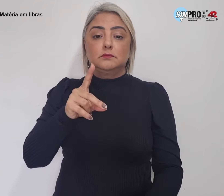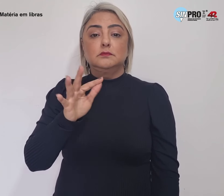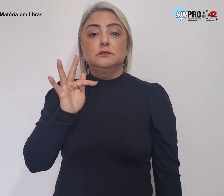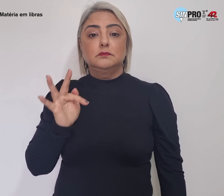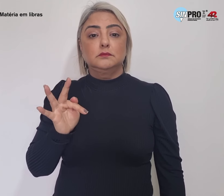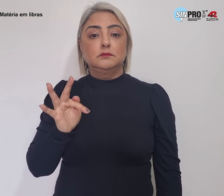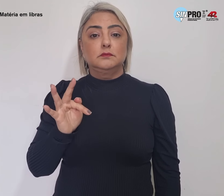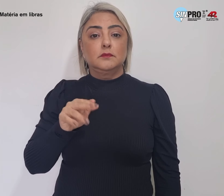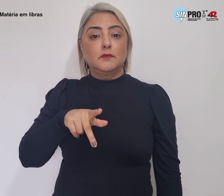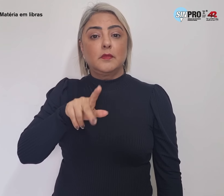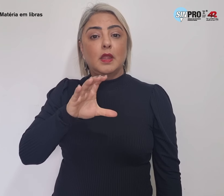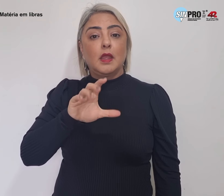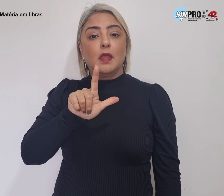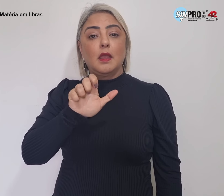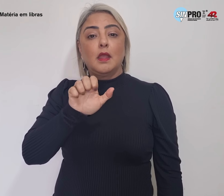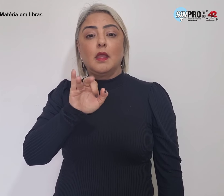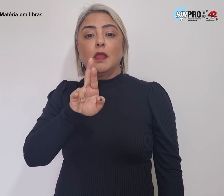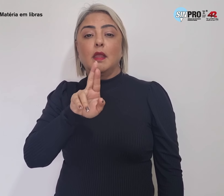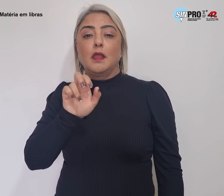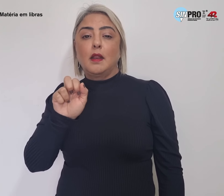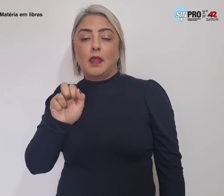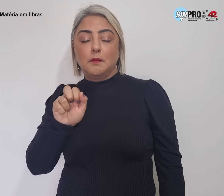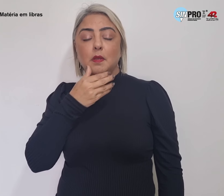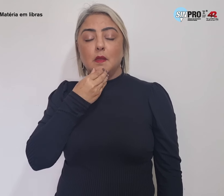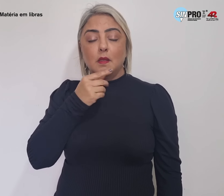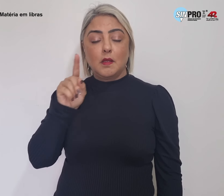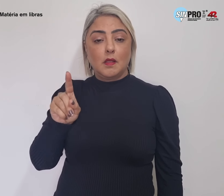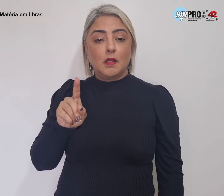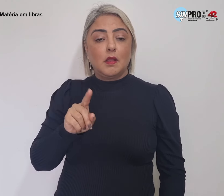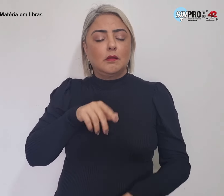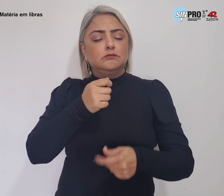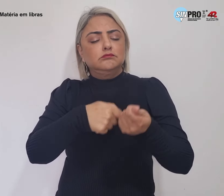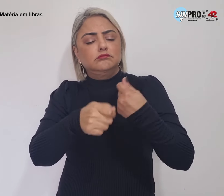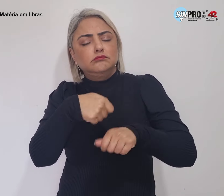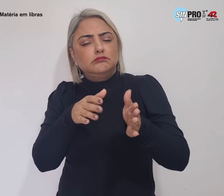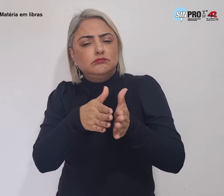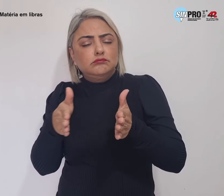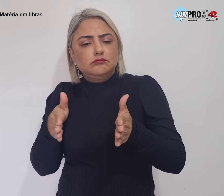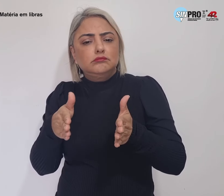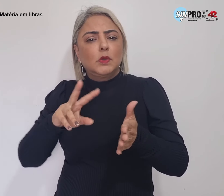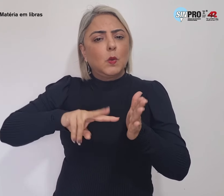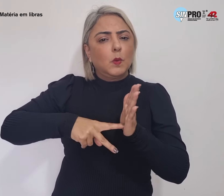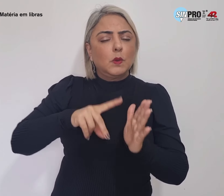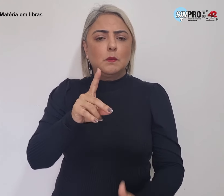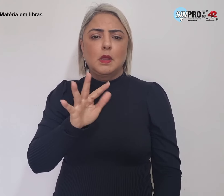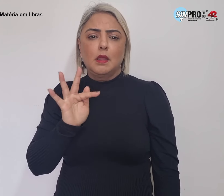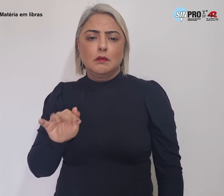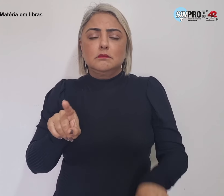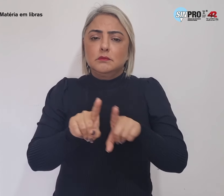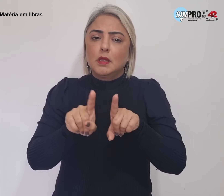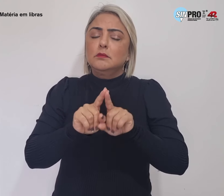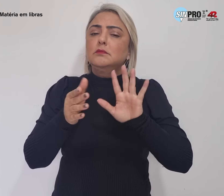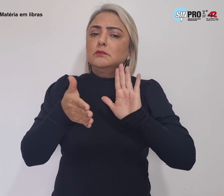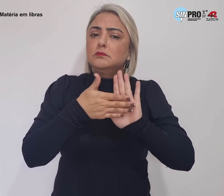Durante as negociações, o SimproDF também pautou a campanha salarial da categoria,